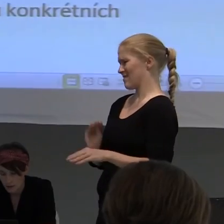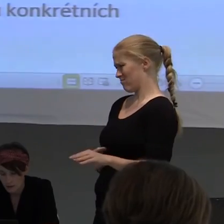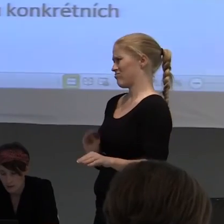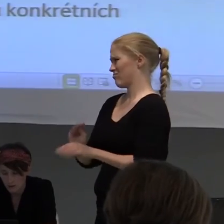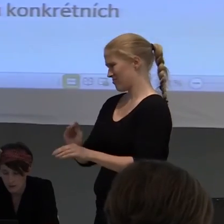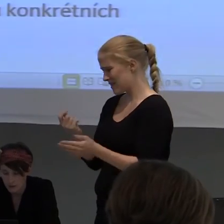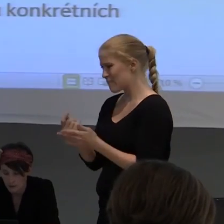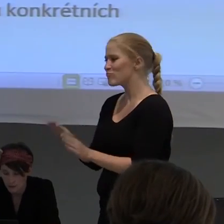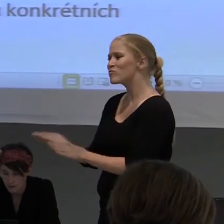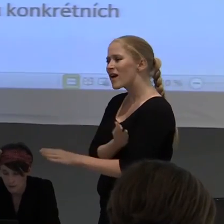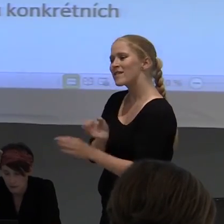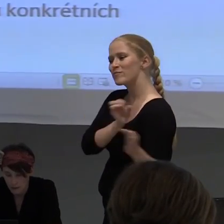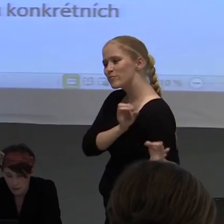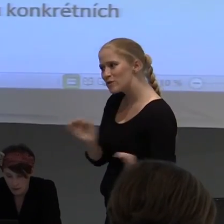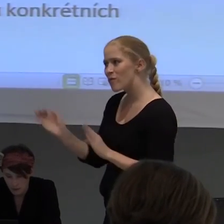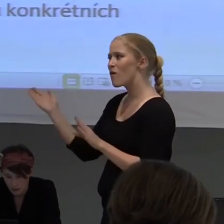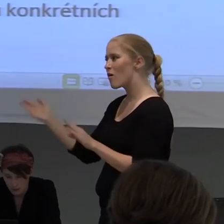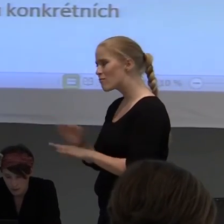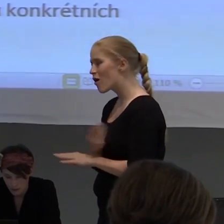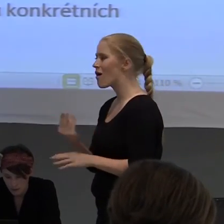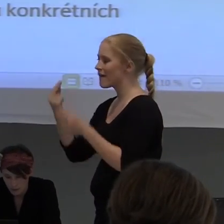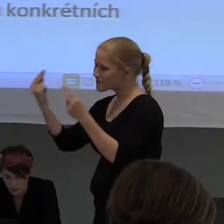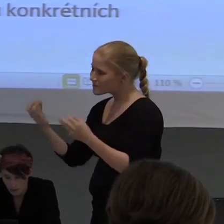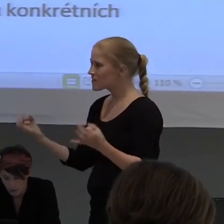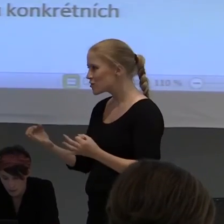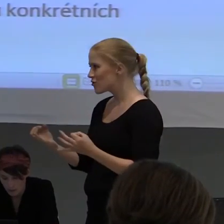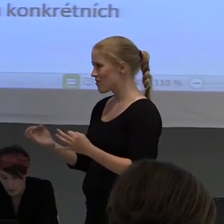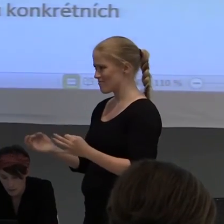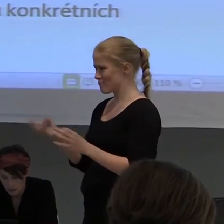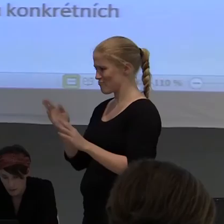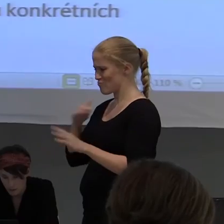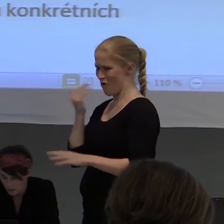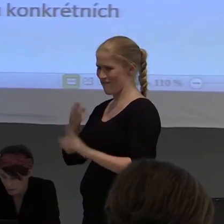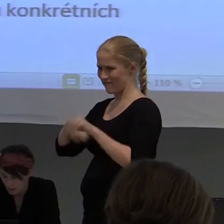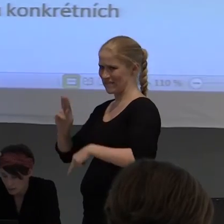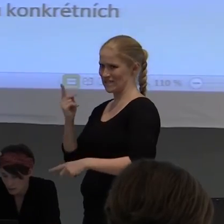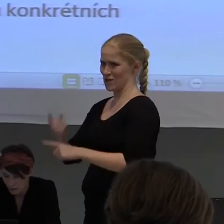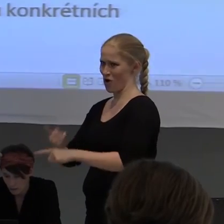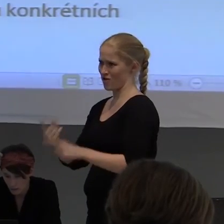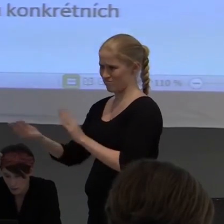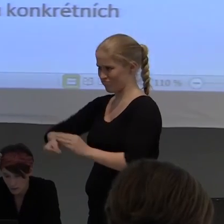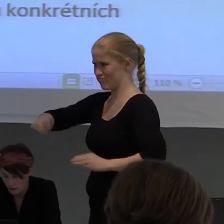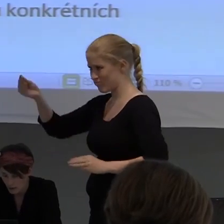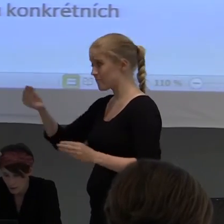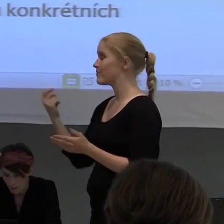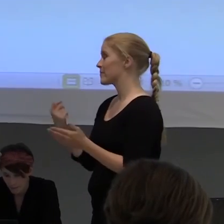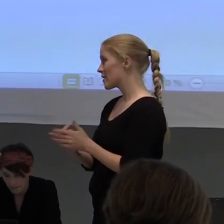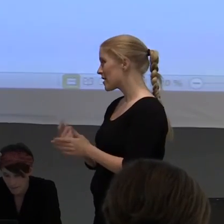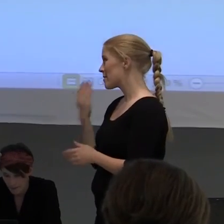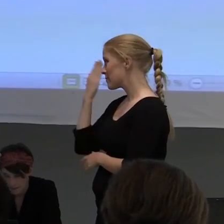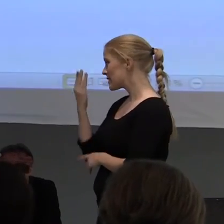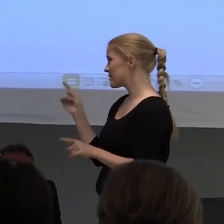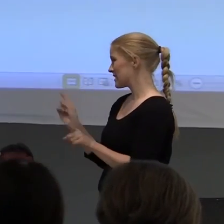příprav. Narazili jsme na to pak i v bloku financování, kde už se počítá s tím, že asistent by měl mít